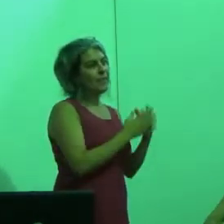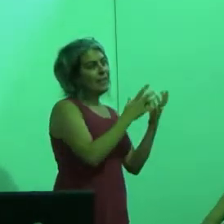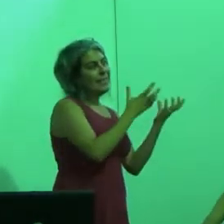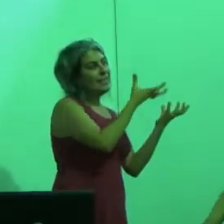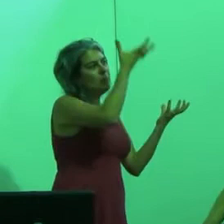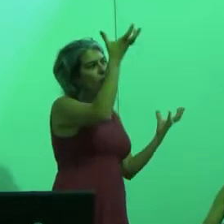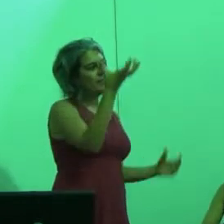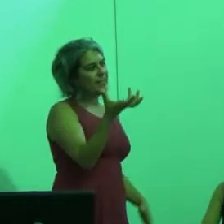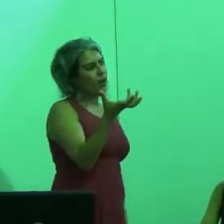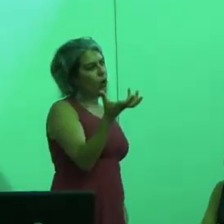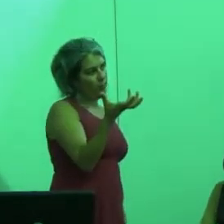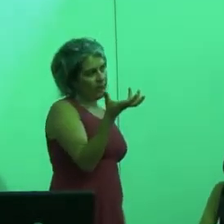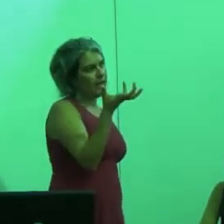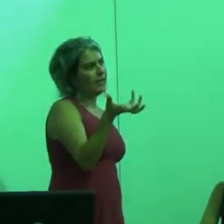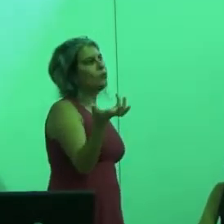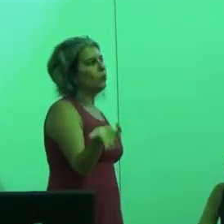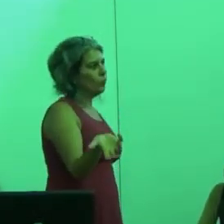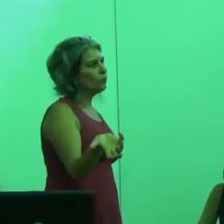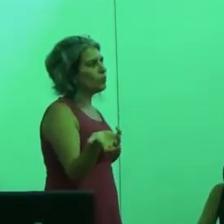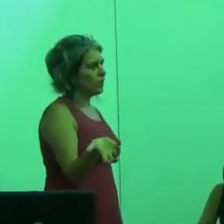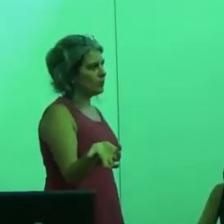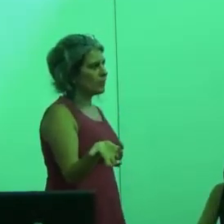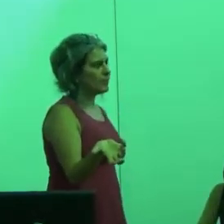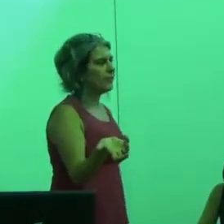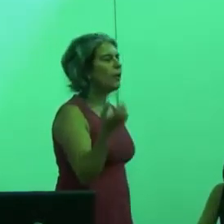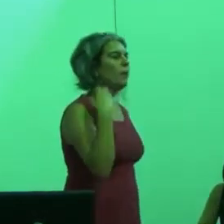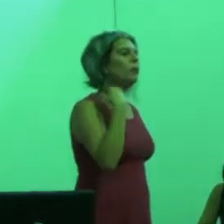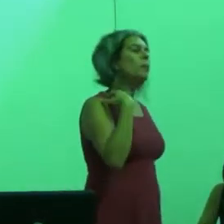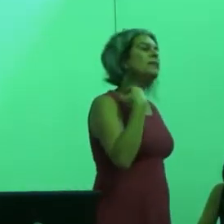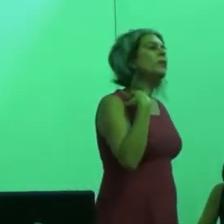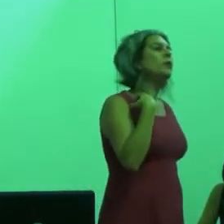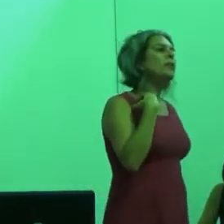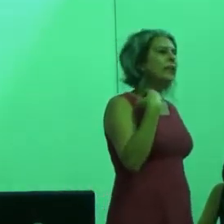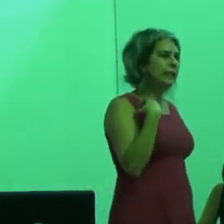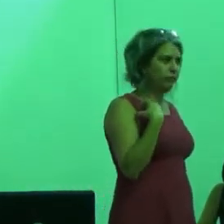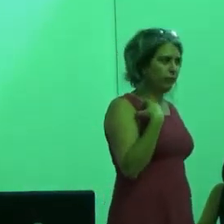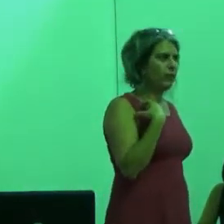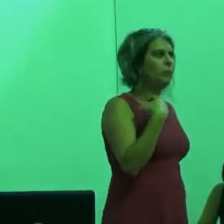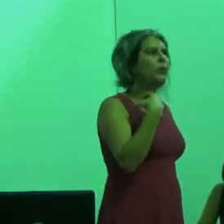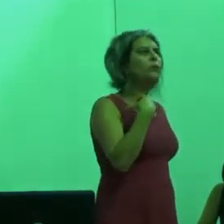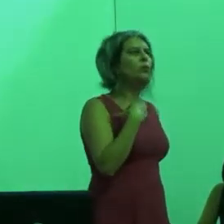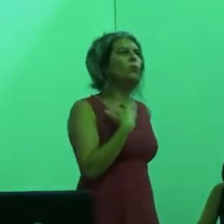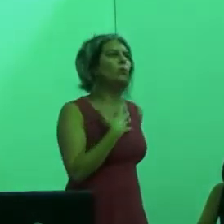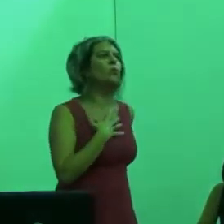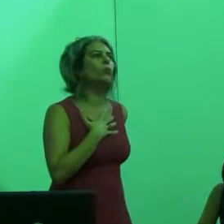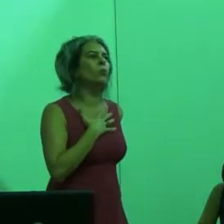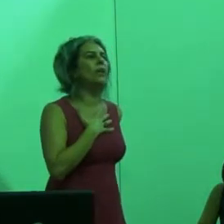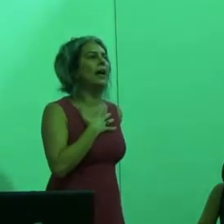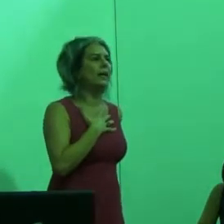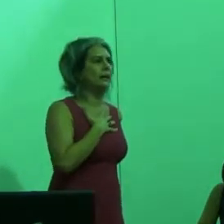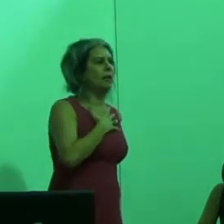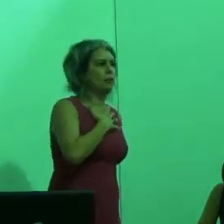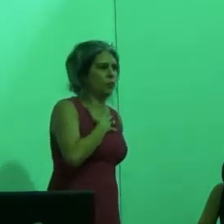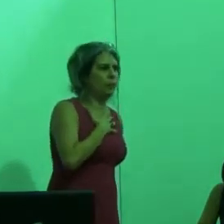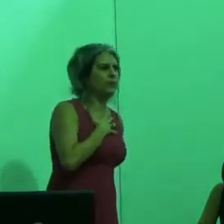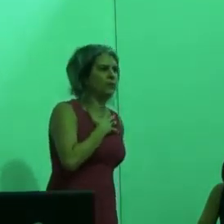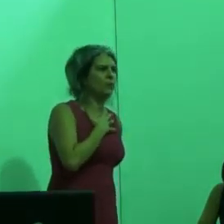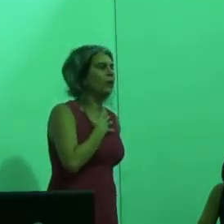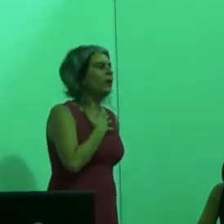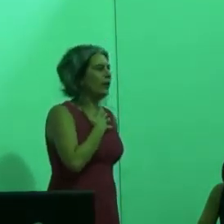E depois que a obra cai no mundo, digamos assim, eu estou pensando muito em livro, que é muito o lugar para onde eu penso